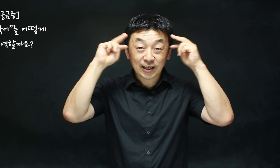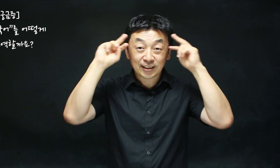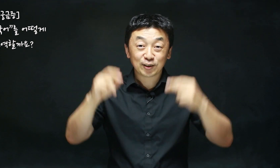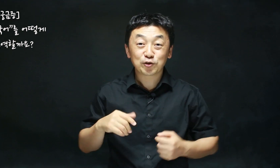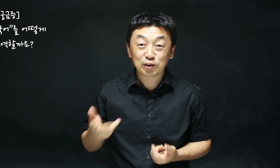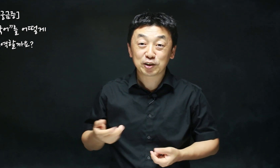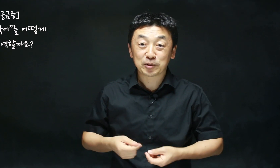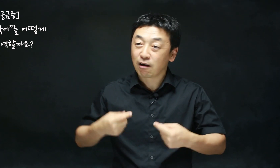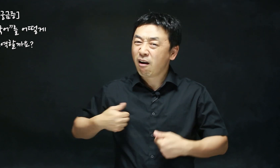착각인데 눈이 뒤집혔다,